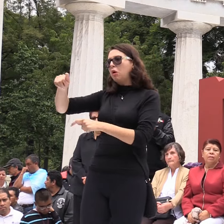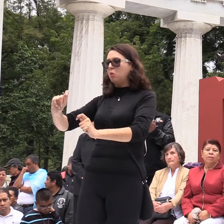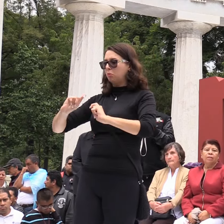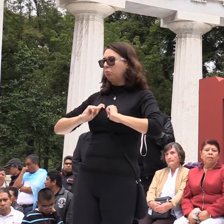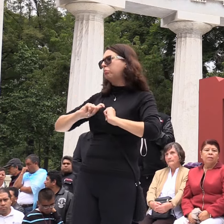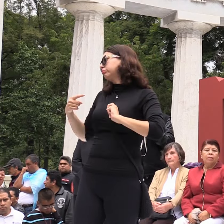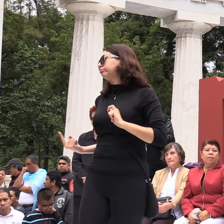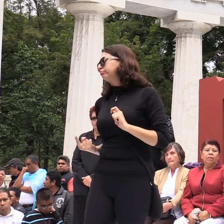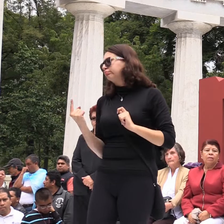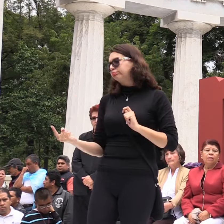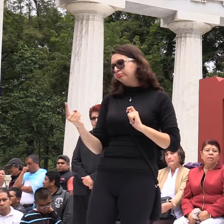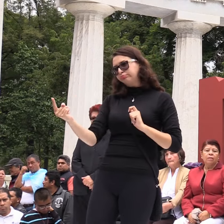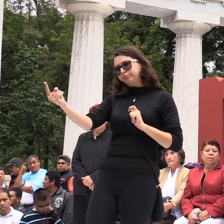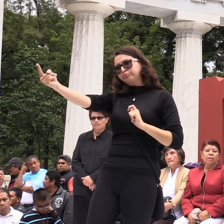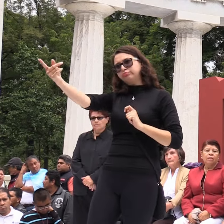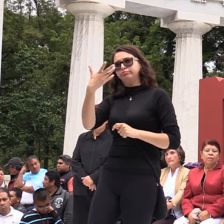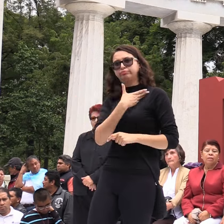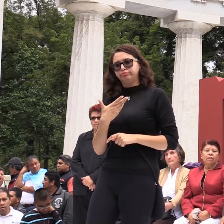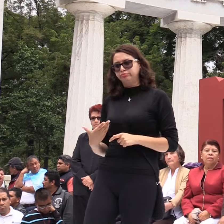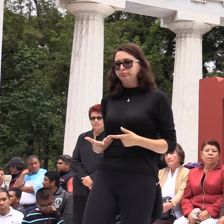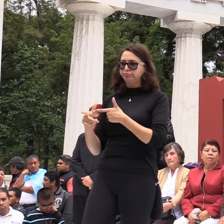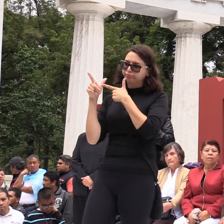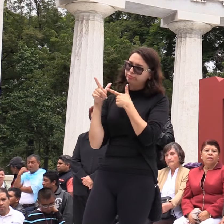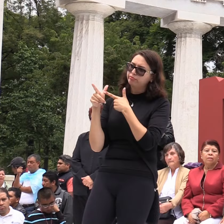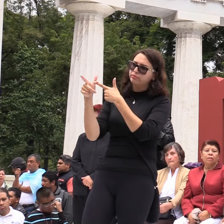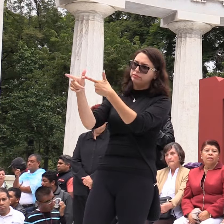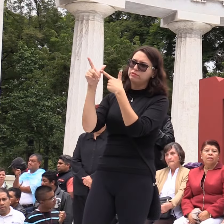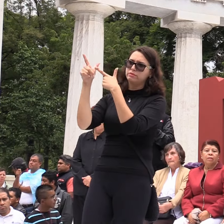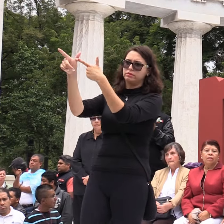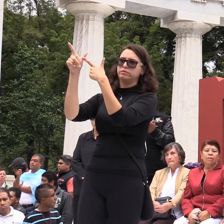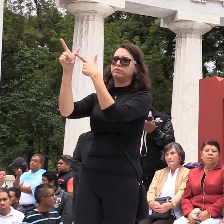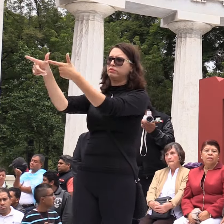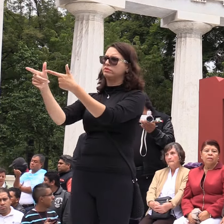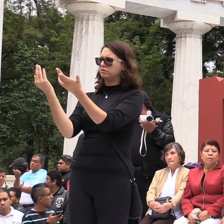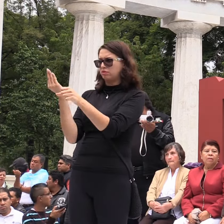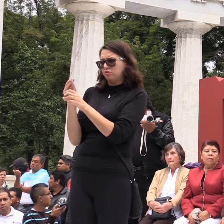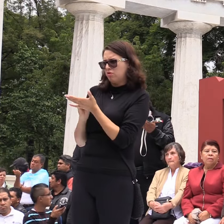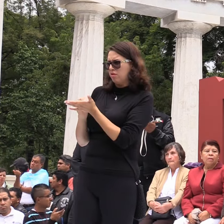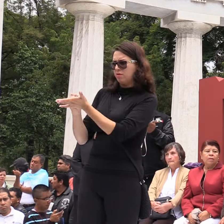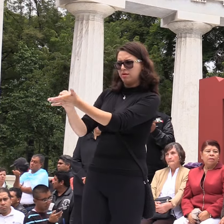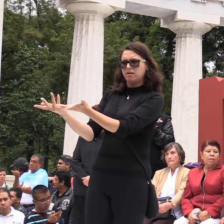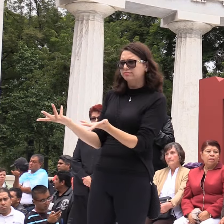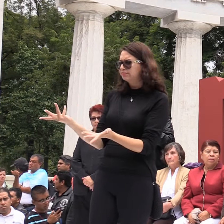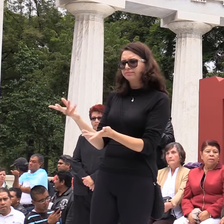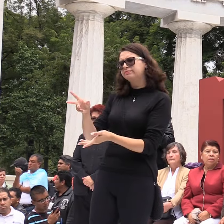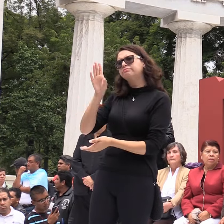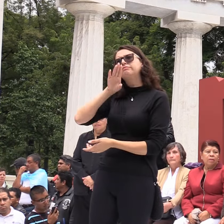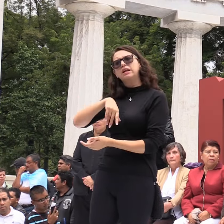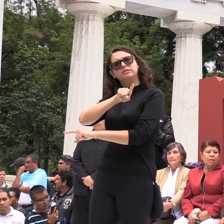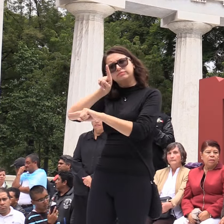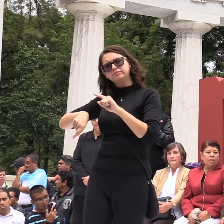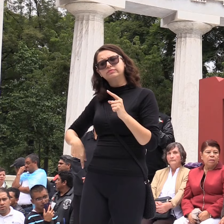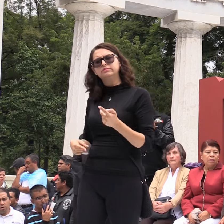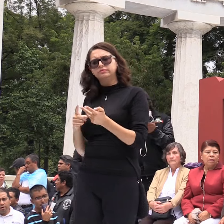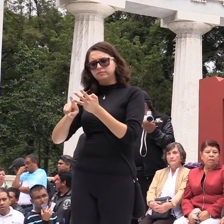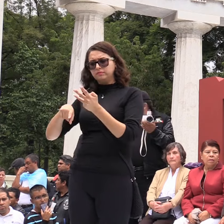cargo su presidente como actualmente ocurre. En la del Poder